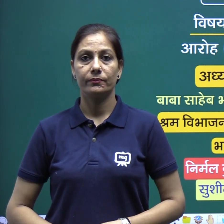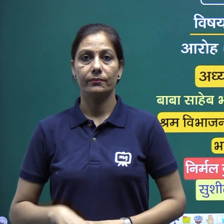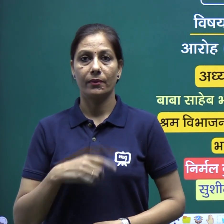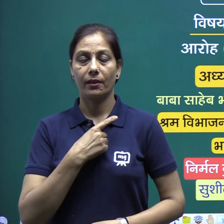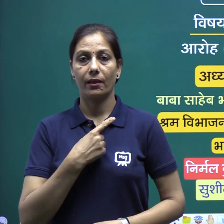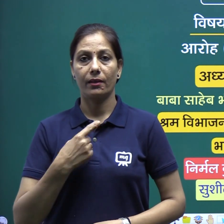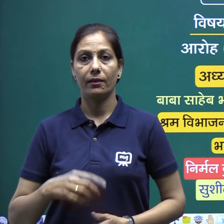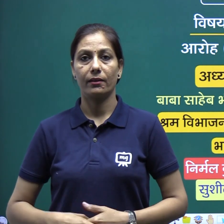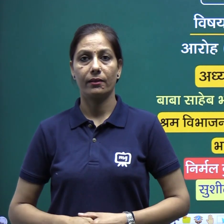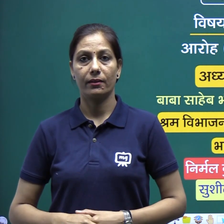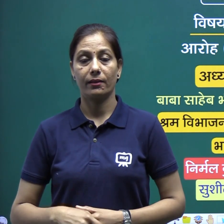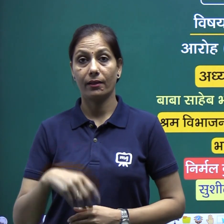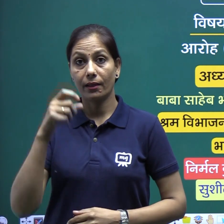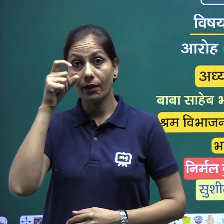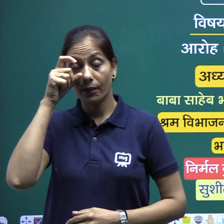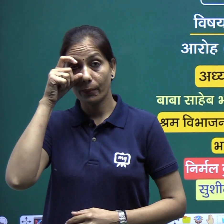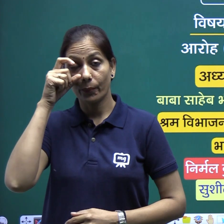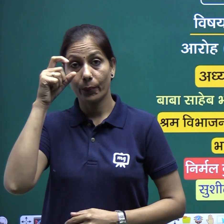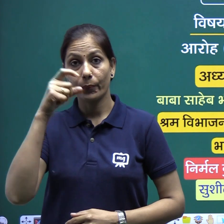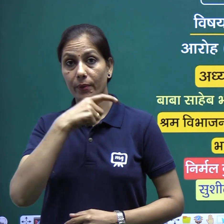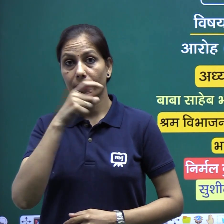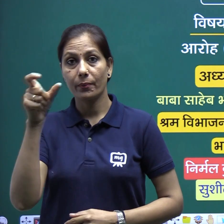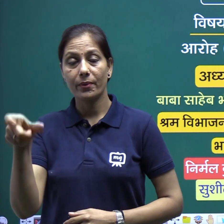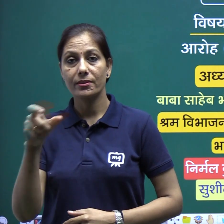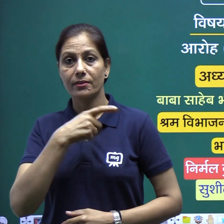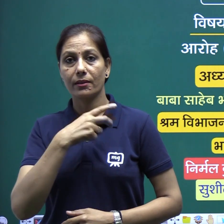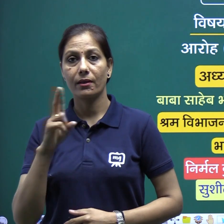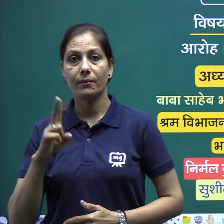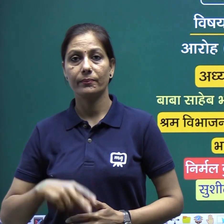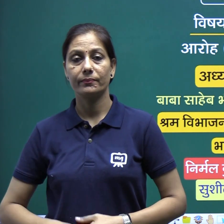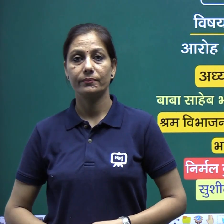ये है बाबा साहेब भीमराव अंबेडकर।